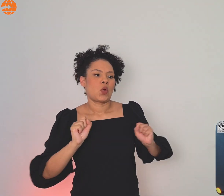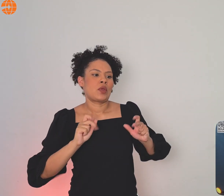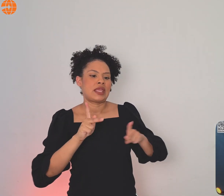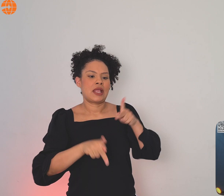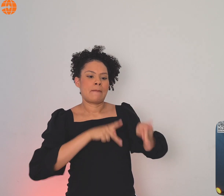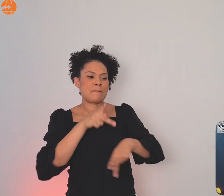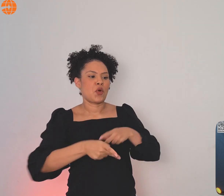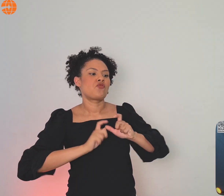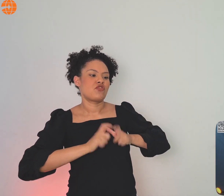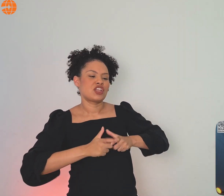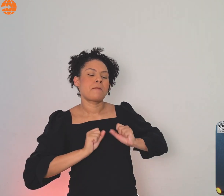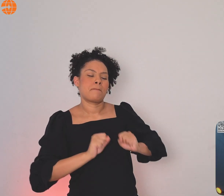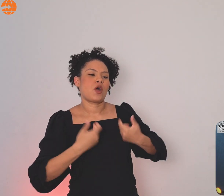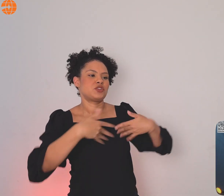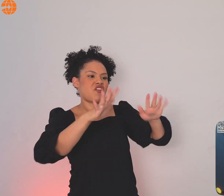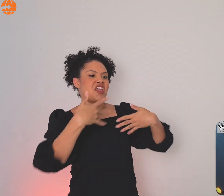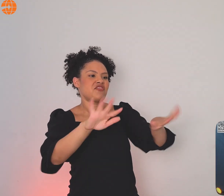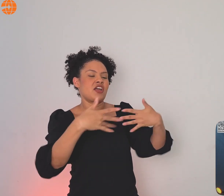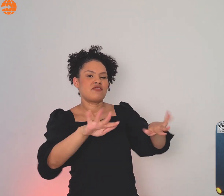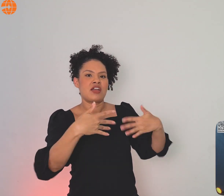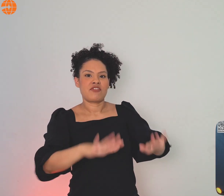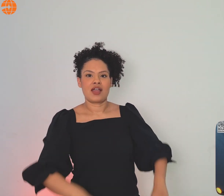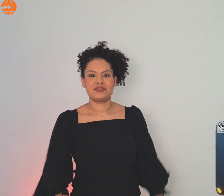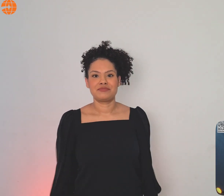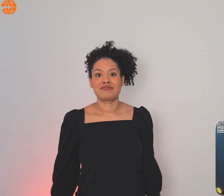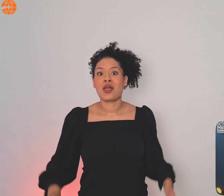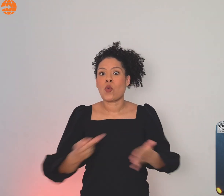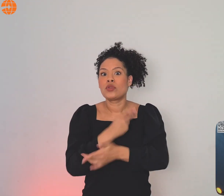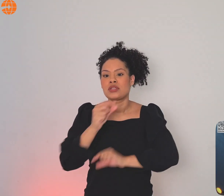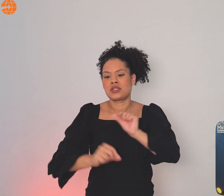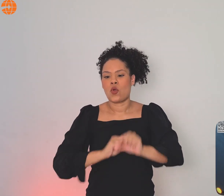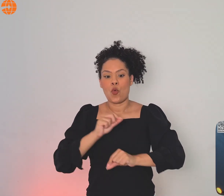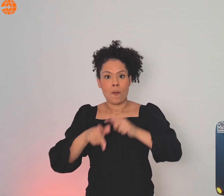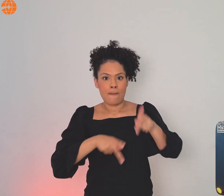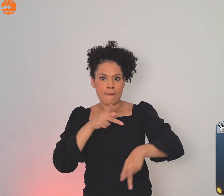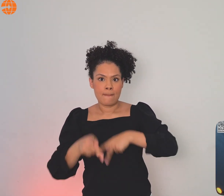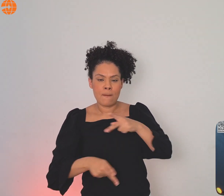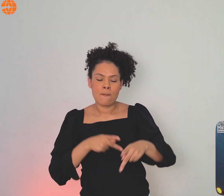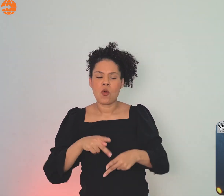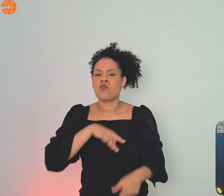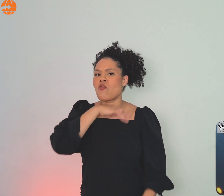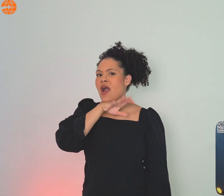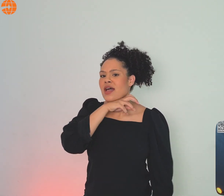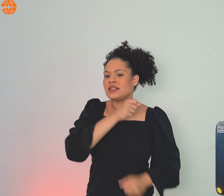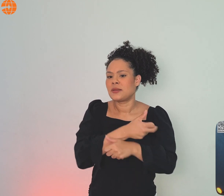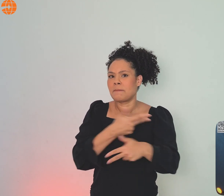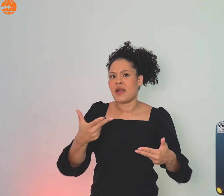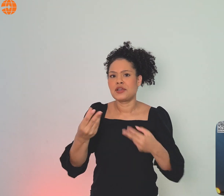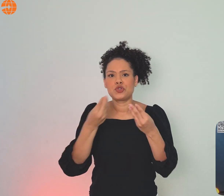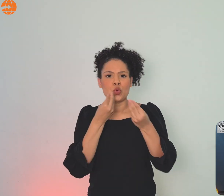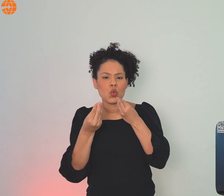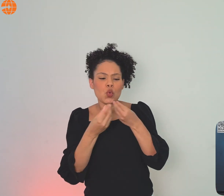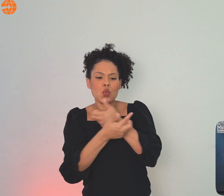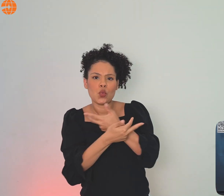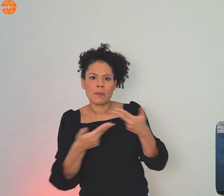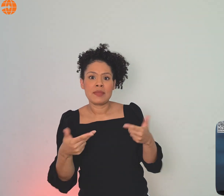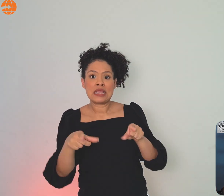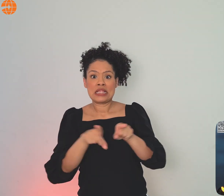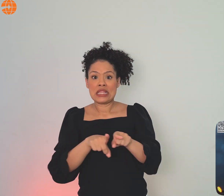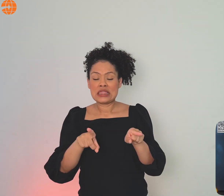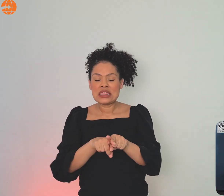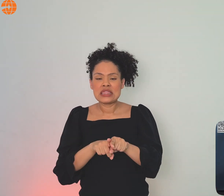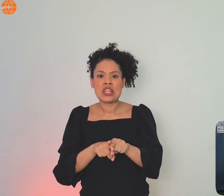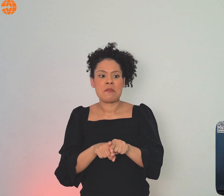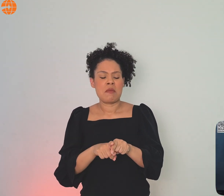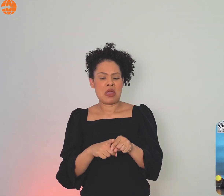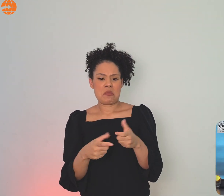foram embora com mantimento, eles foram embora com animais, e eles foram embora com metais preciosos.